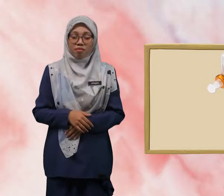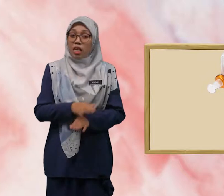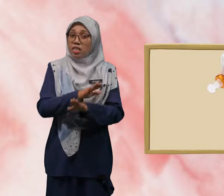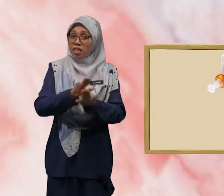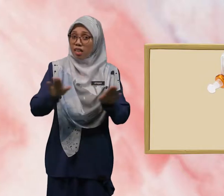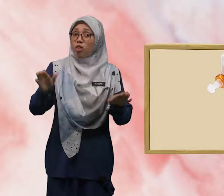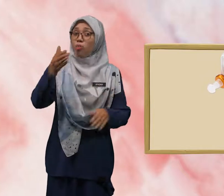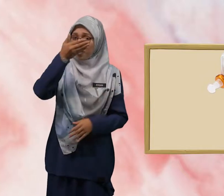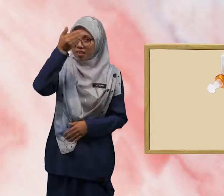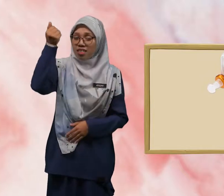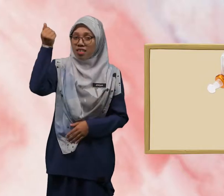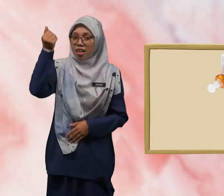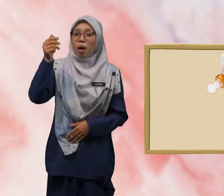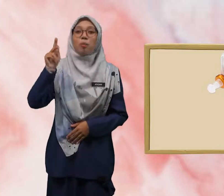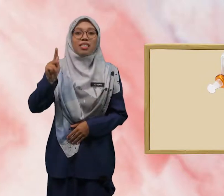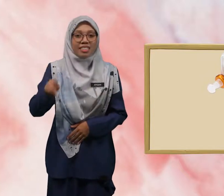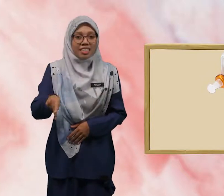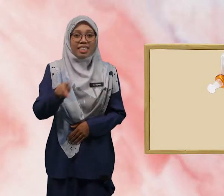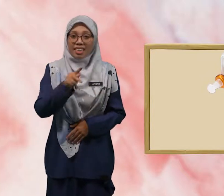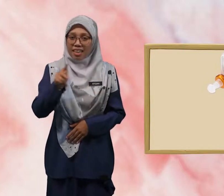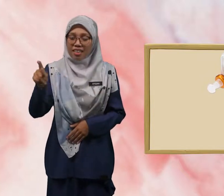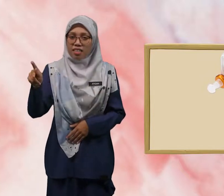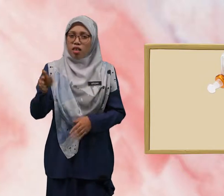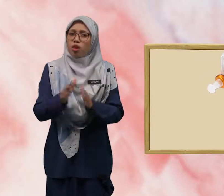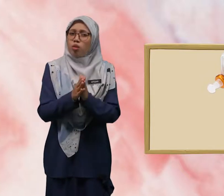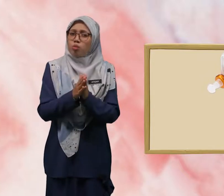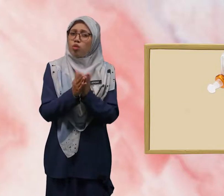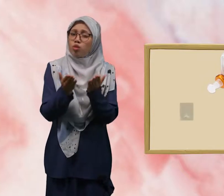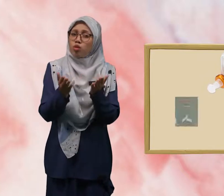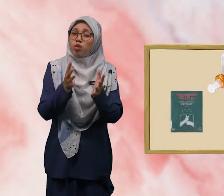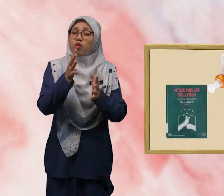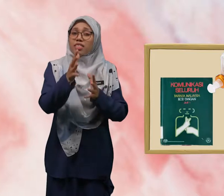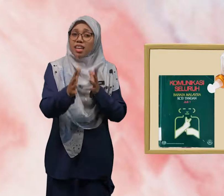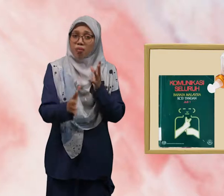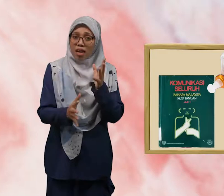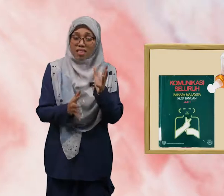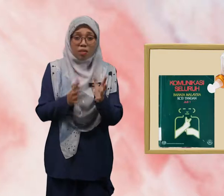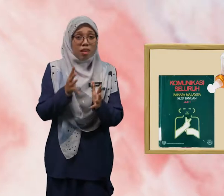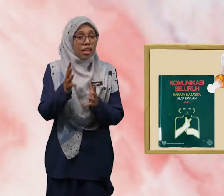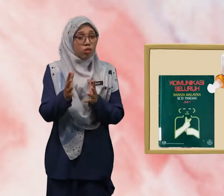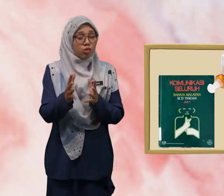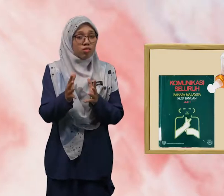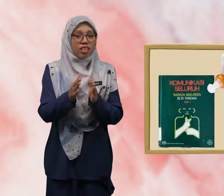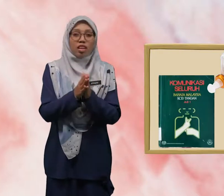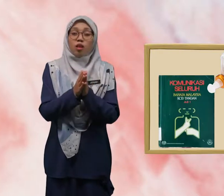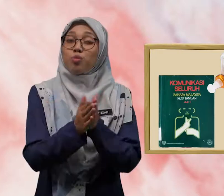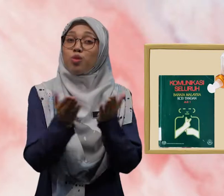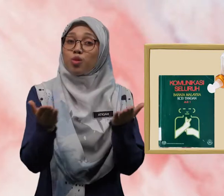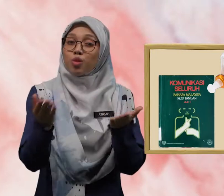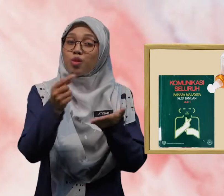jangan lupa pastikan bukuku tangan bahasa Melayu buku